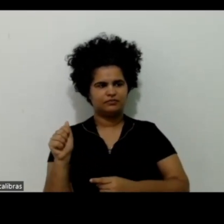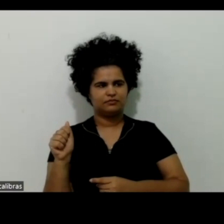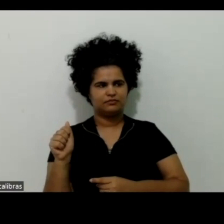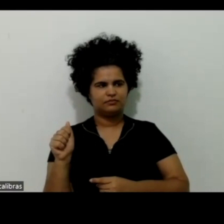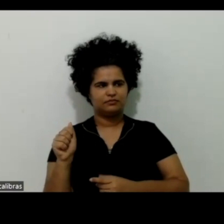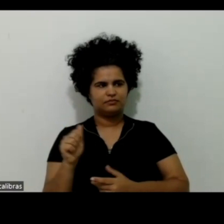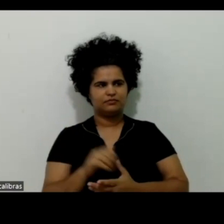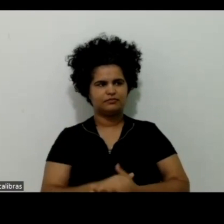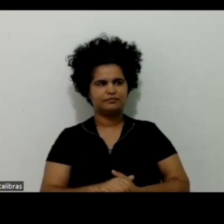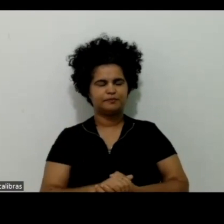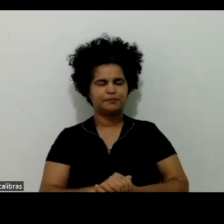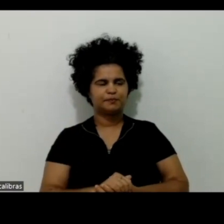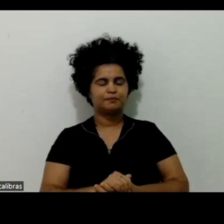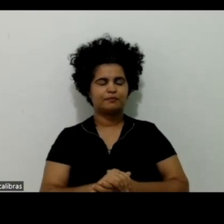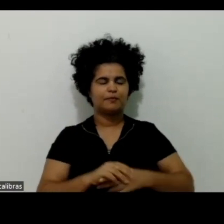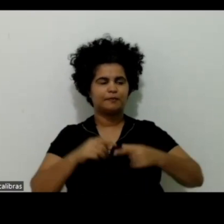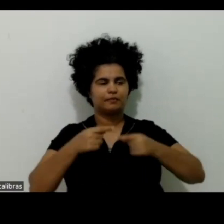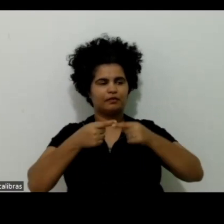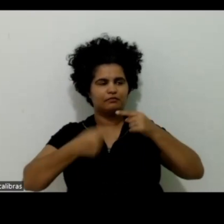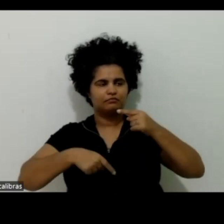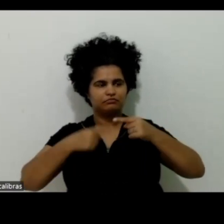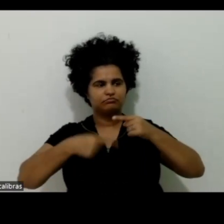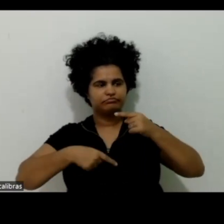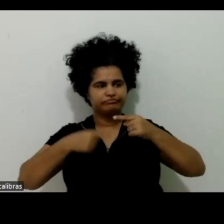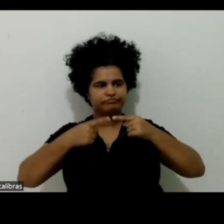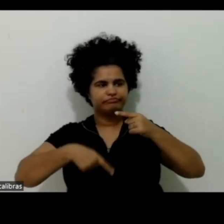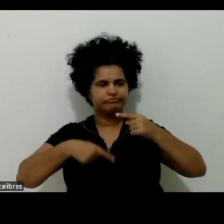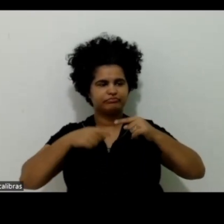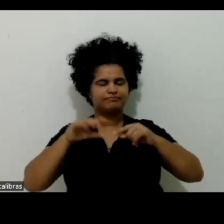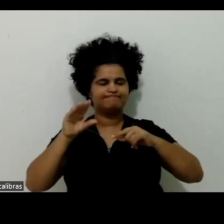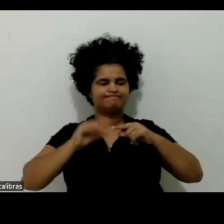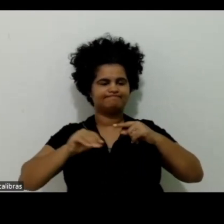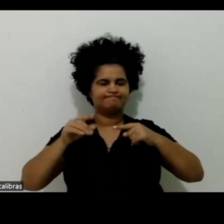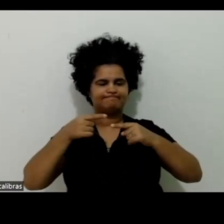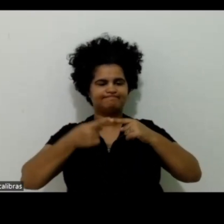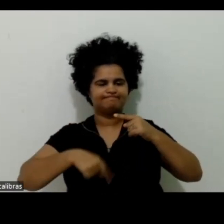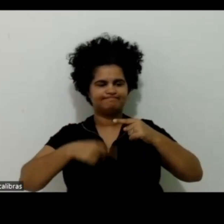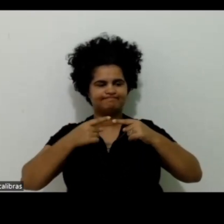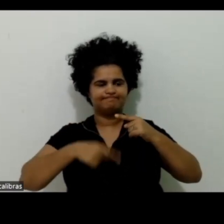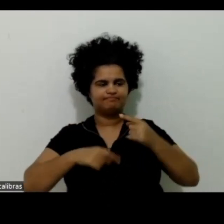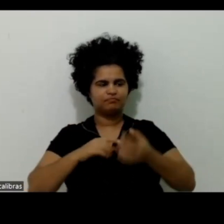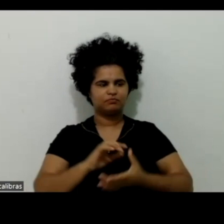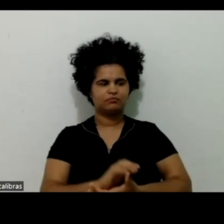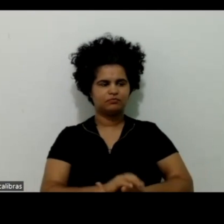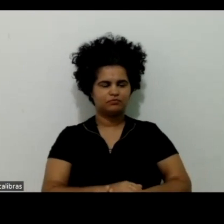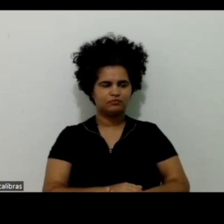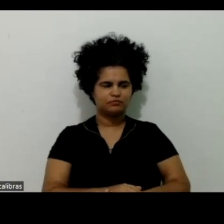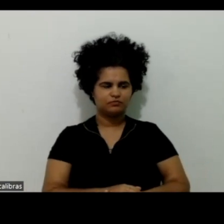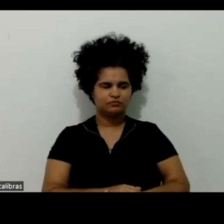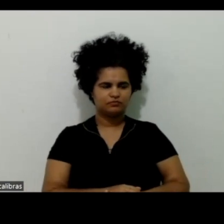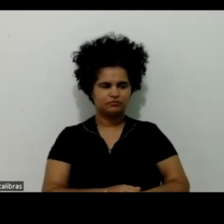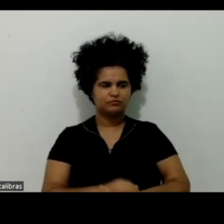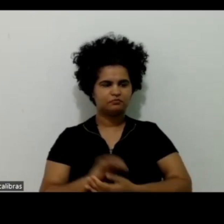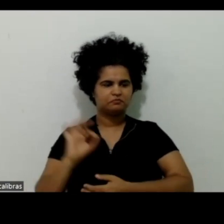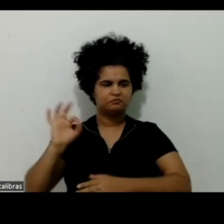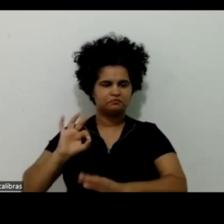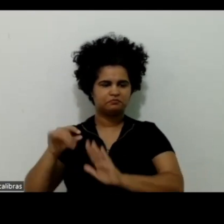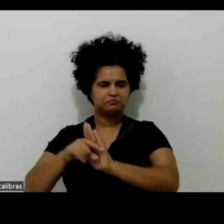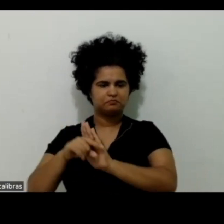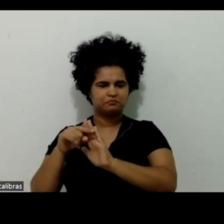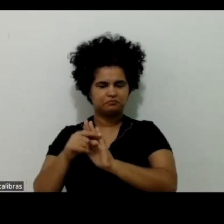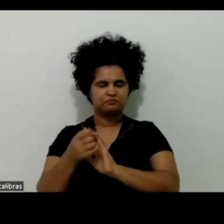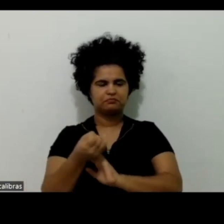83,3% 12 das participantes, né, afirmaram que As pessoas atendidas pelo